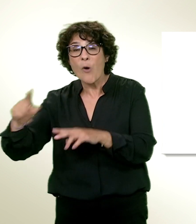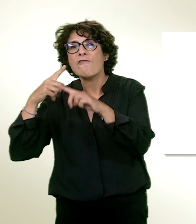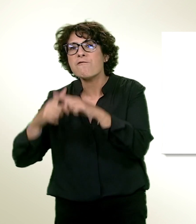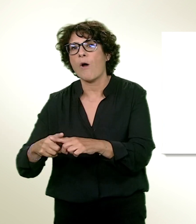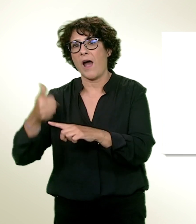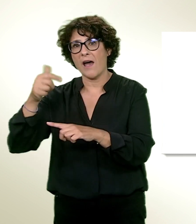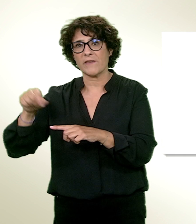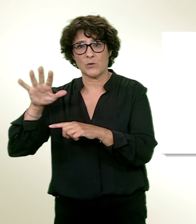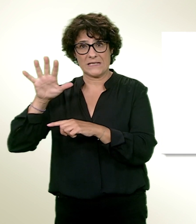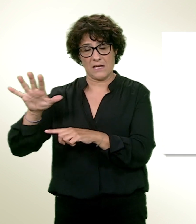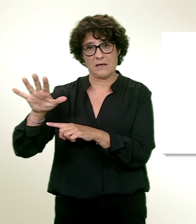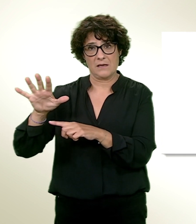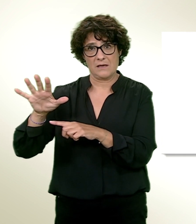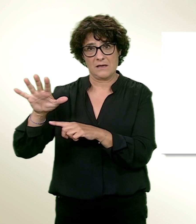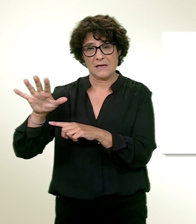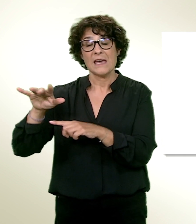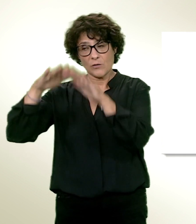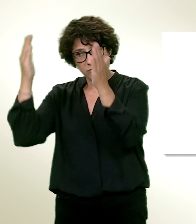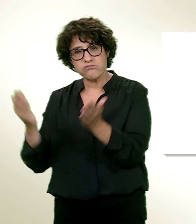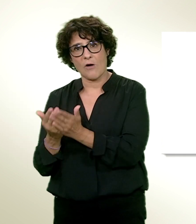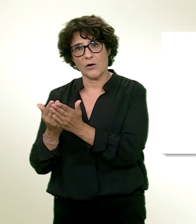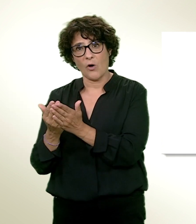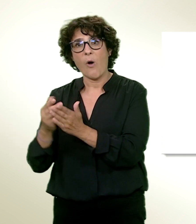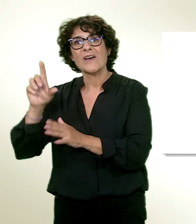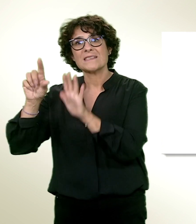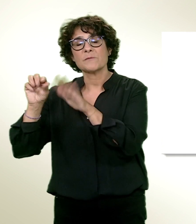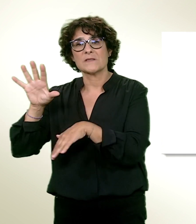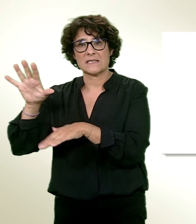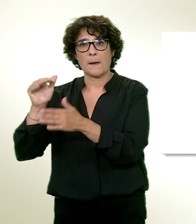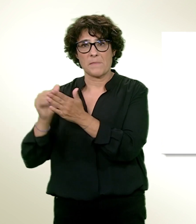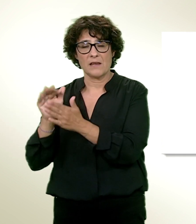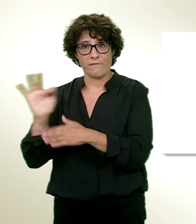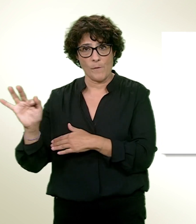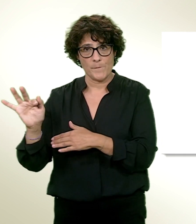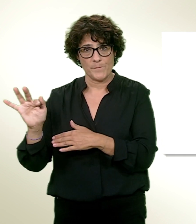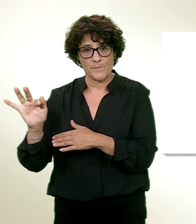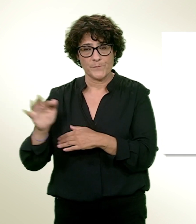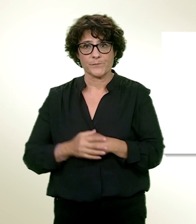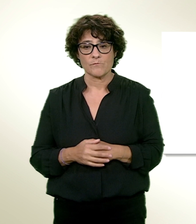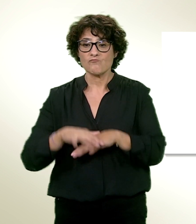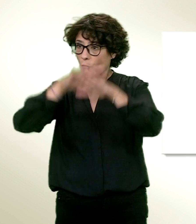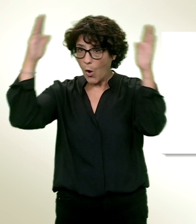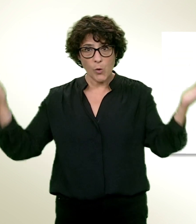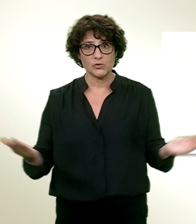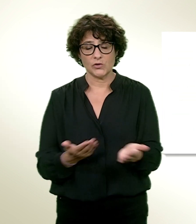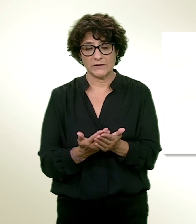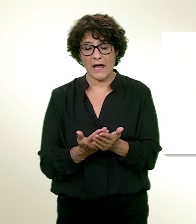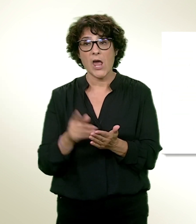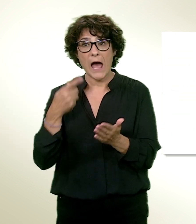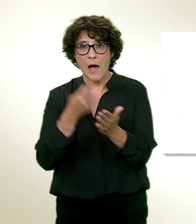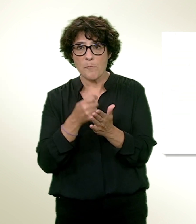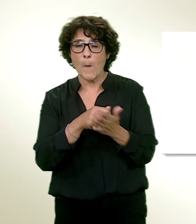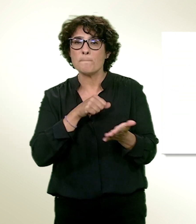par un facteur de 1,5, ce qui porterait ce montant à 75 000 francs. Au total, le montant